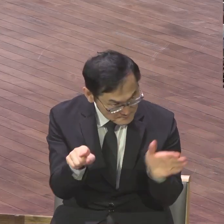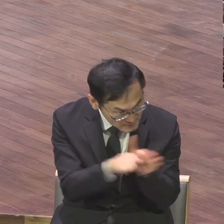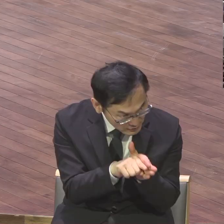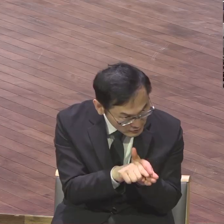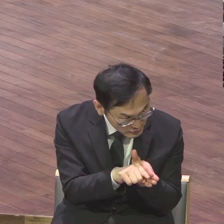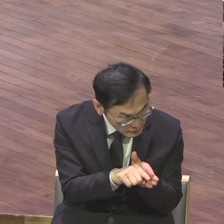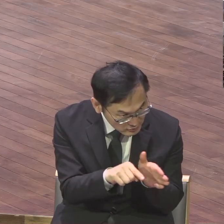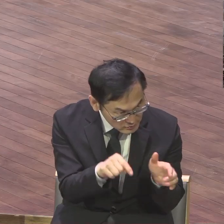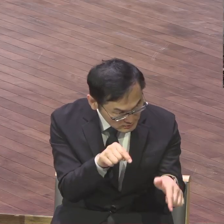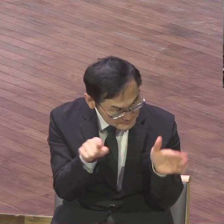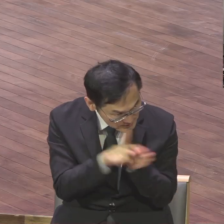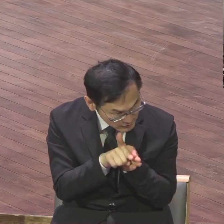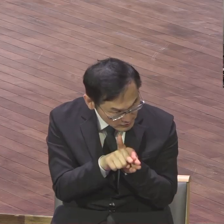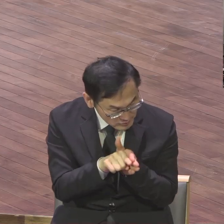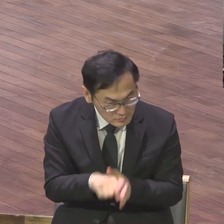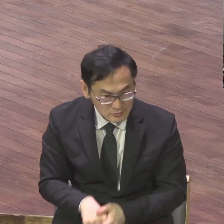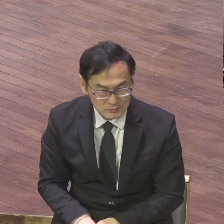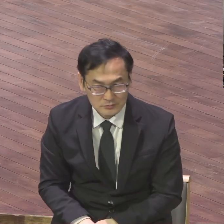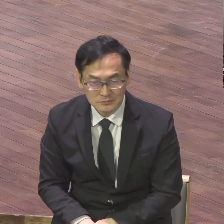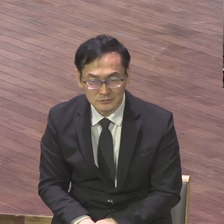믿느냐?